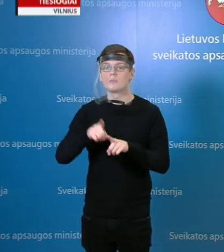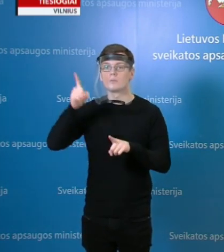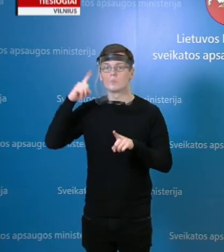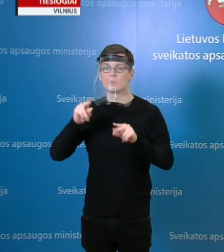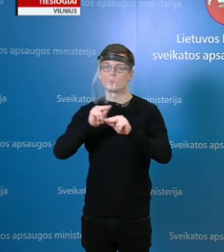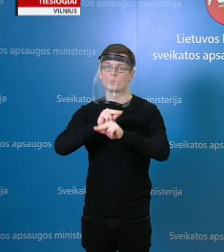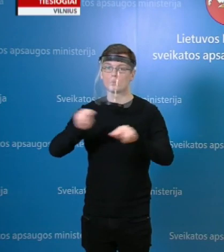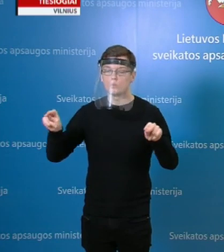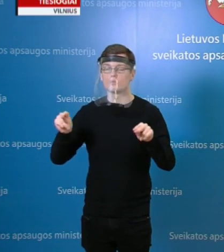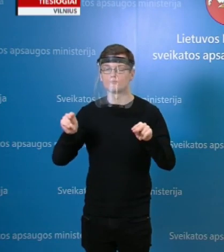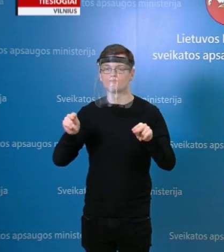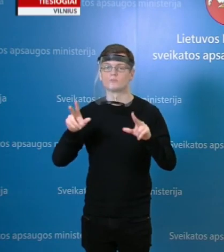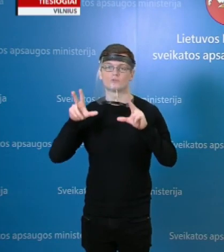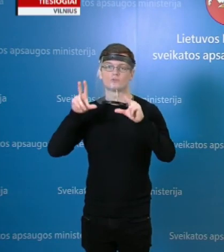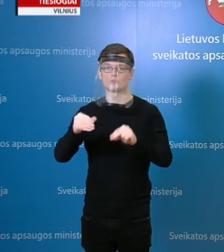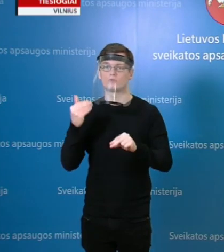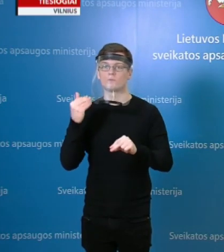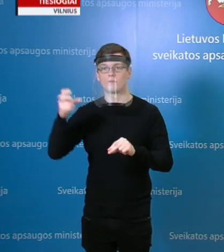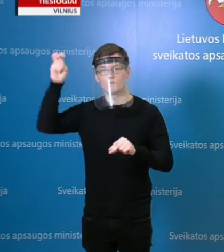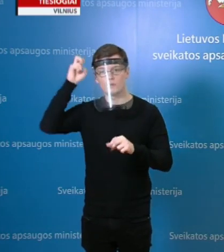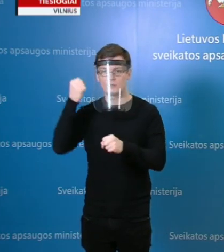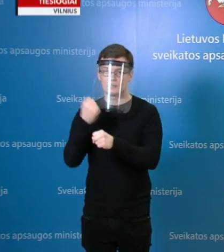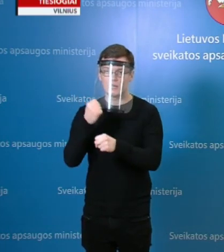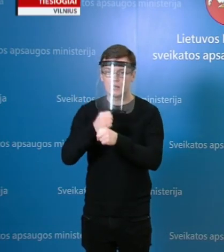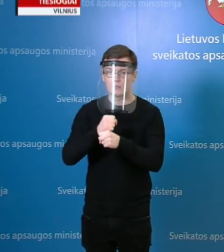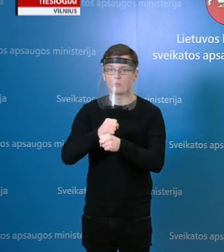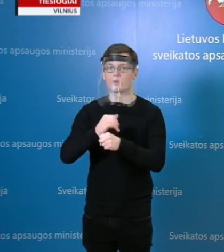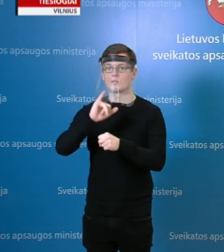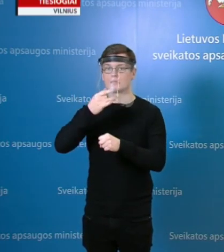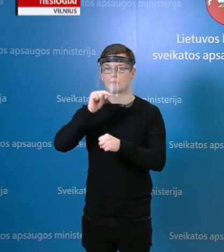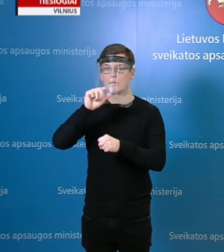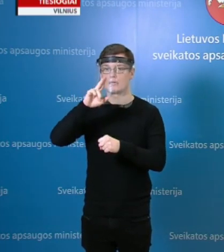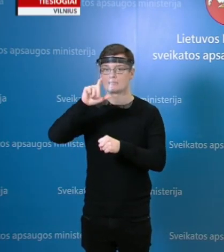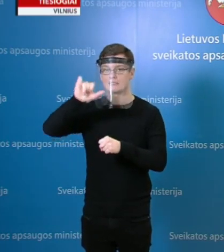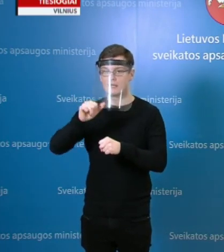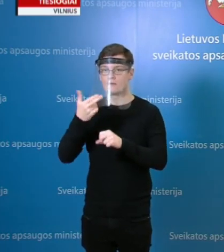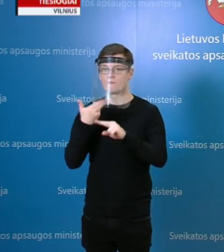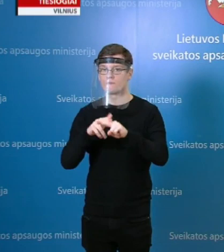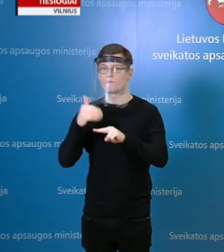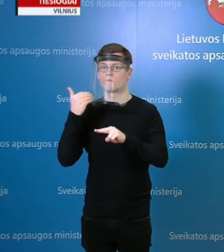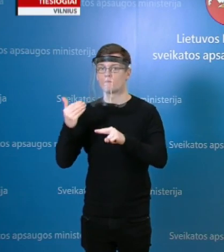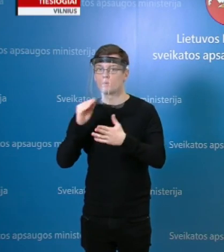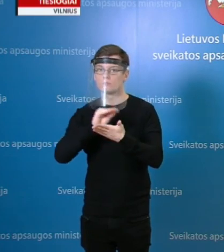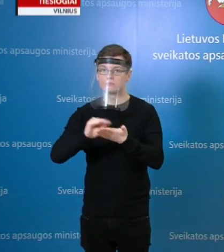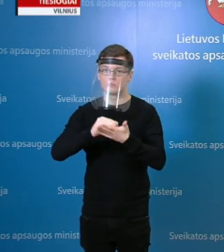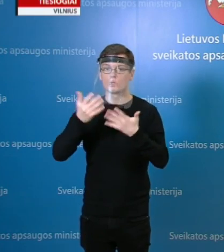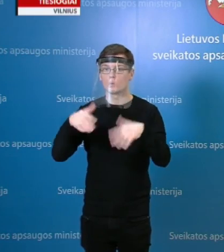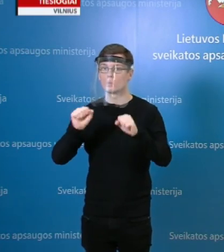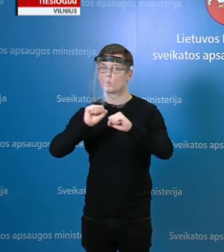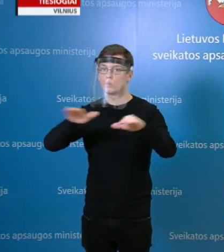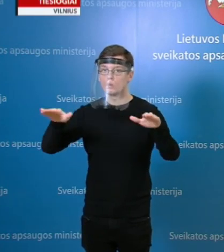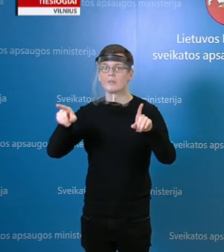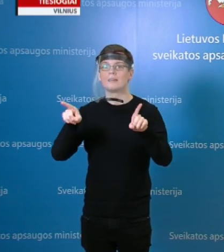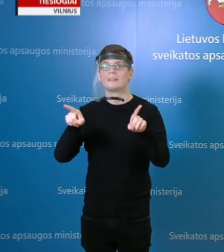žadėta, išsiųsti raštai valstybiniai darbo inspekcijai, akreditavimo tarnybai, taip pat yra rengiamas raštas generaliniai prokuratūrai,